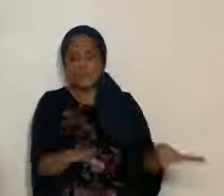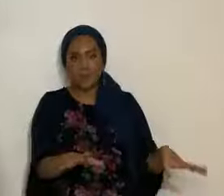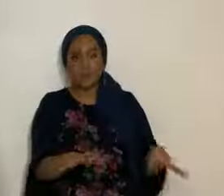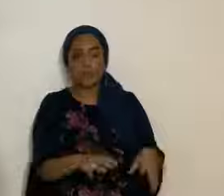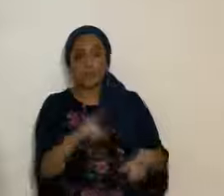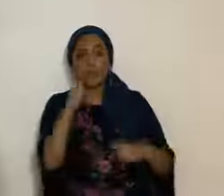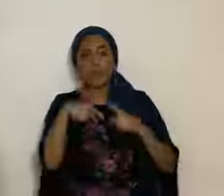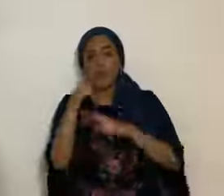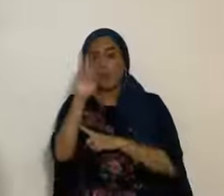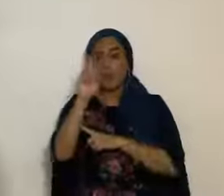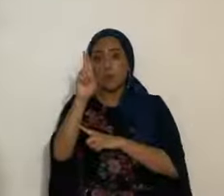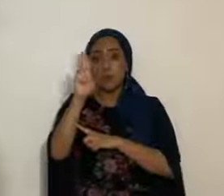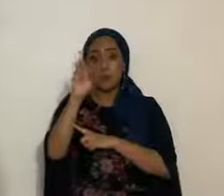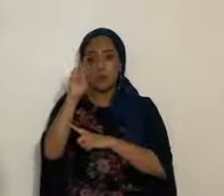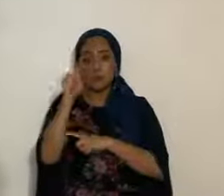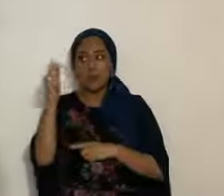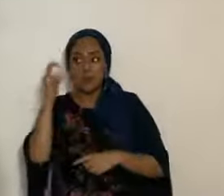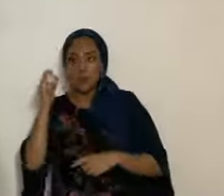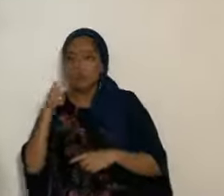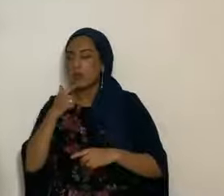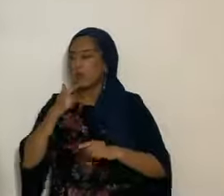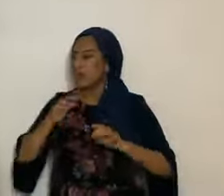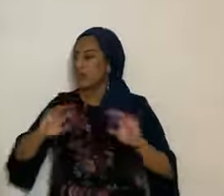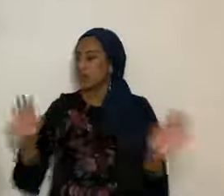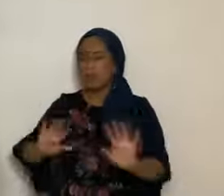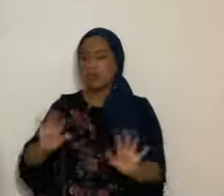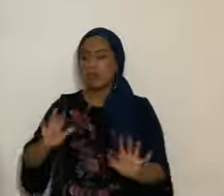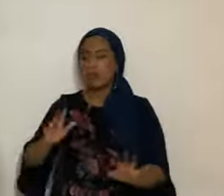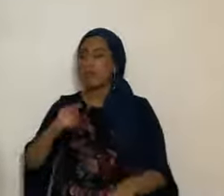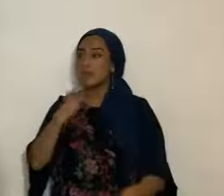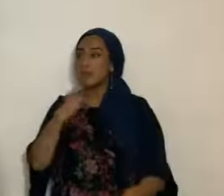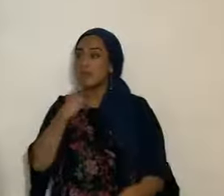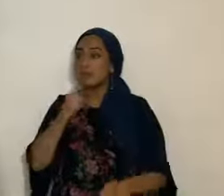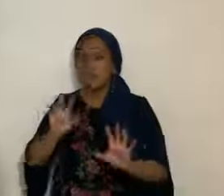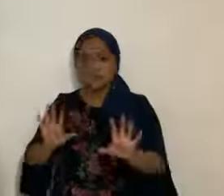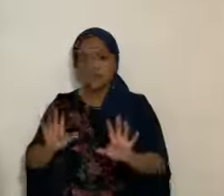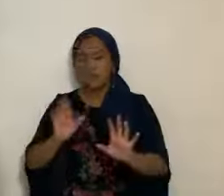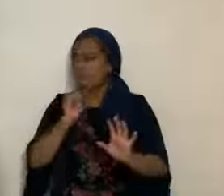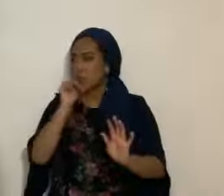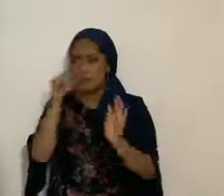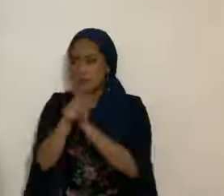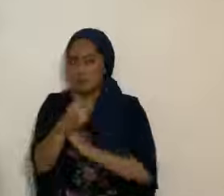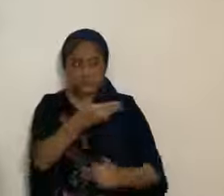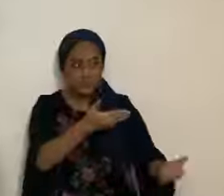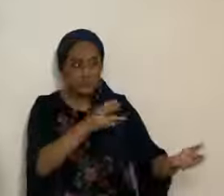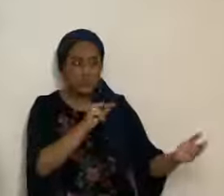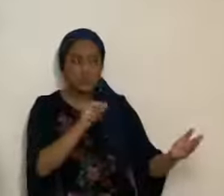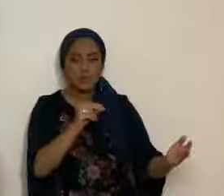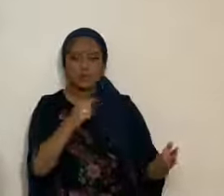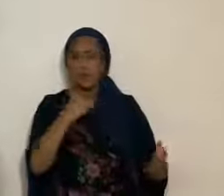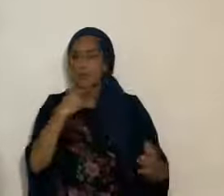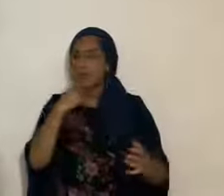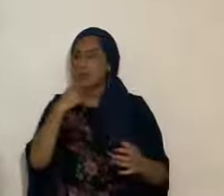Rubén oyó esto, lo libró de mano de sus hermanos y dijo: No lo matemos. Y les dijo Rubén: